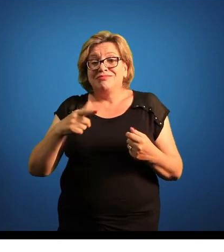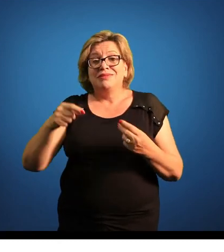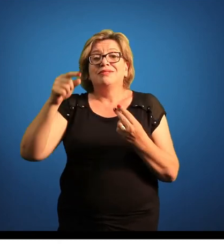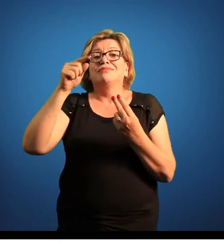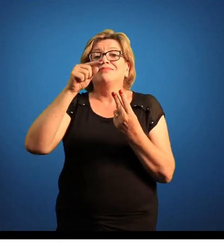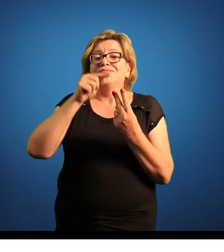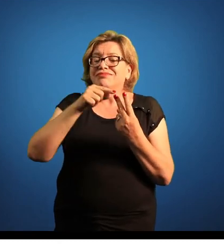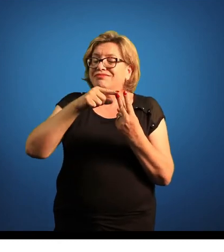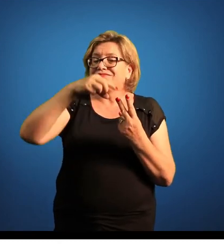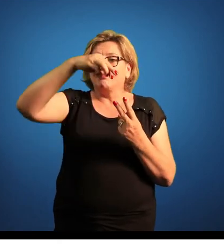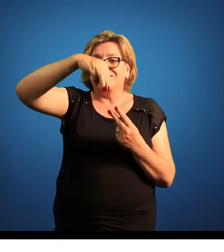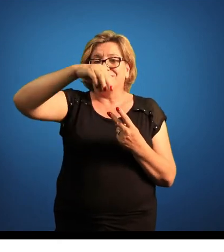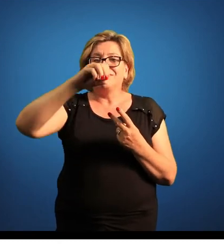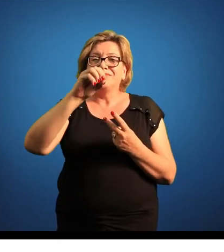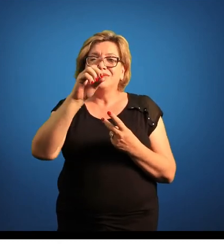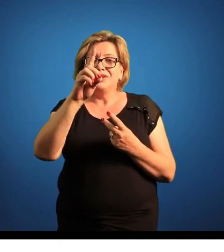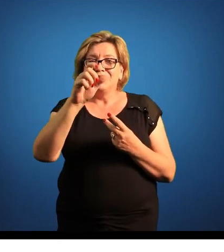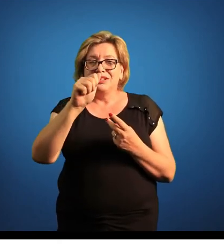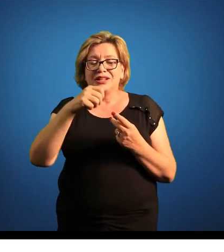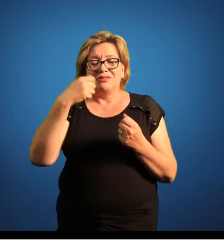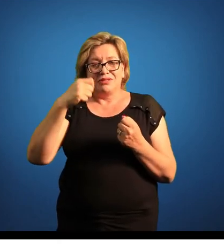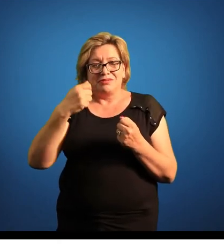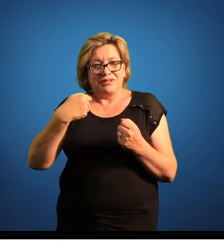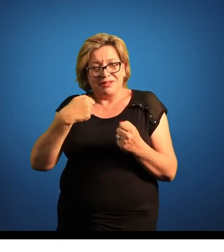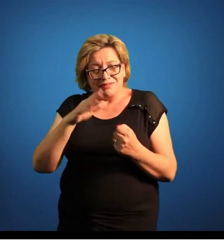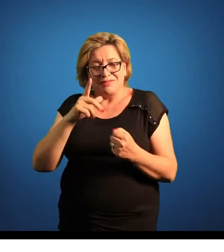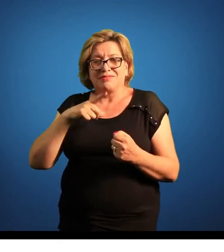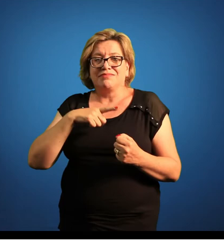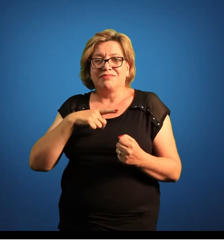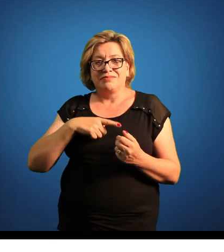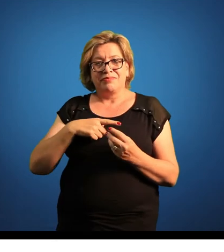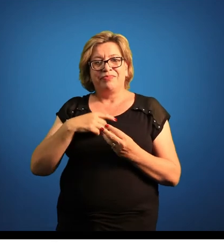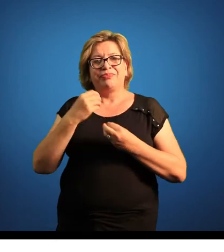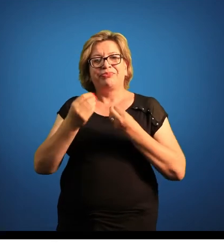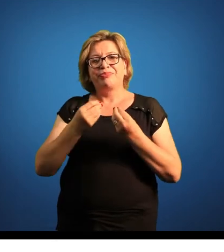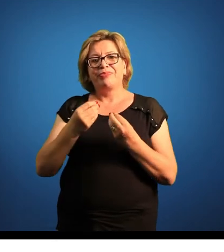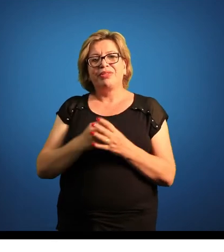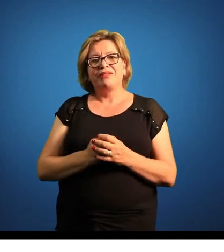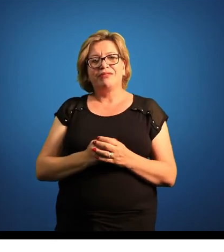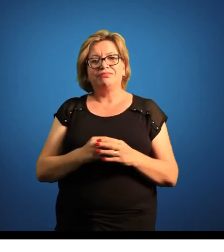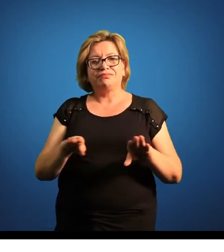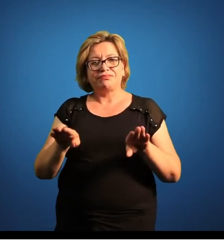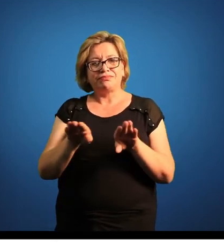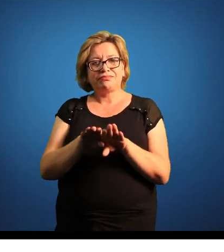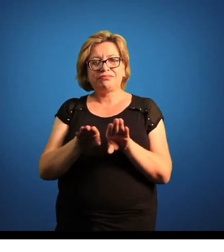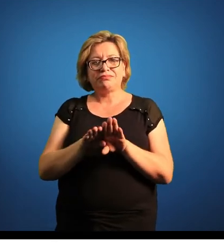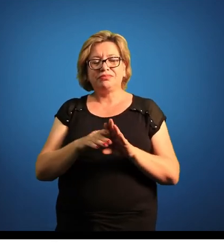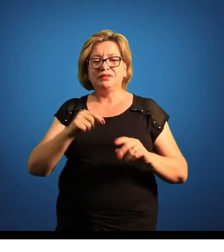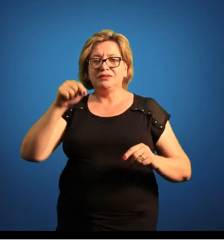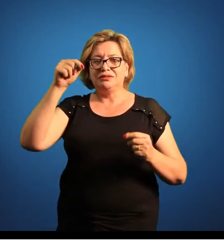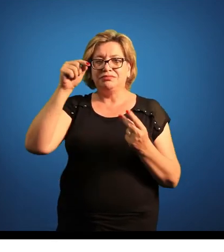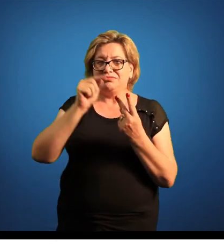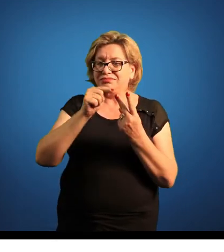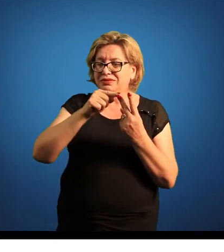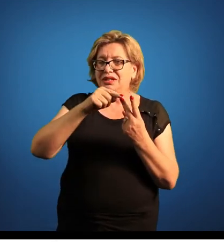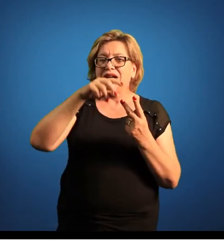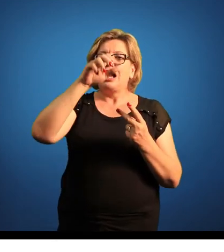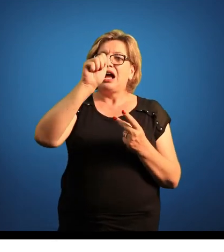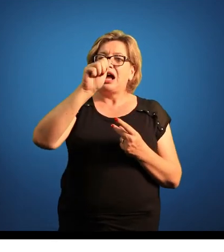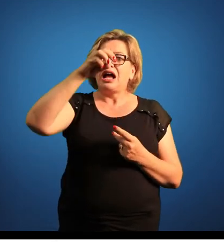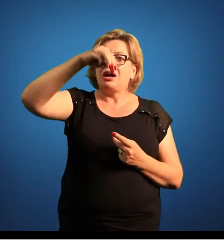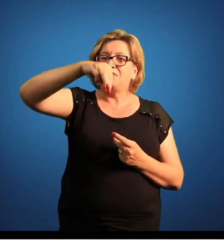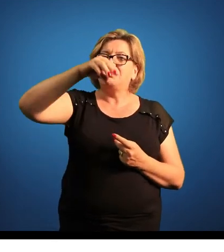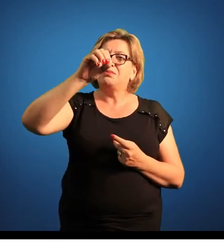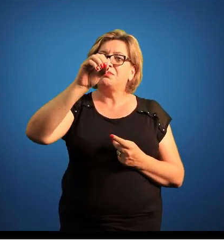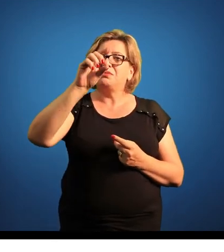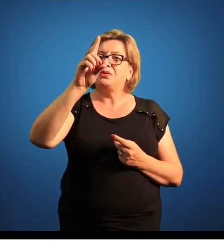ter uma frequência superior aos demais. E não é o que ocorre aqui. Então, pela mesma razão que aqui não tem moda, esse